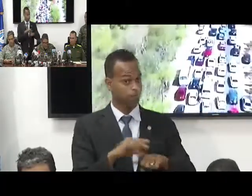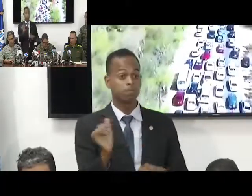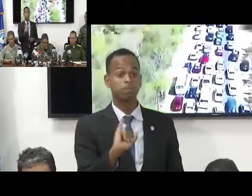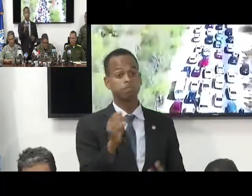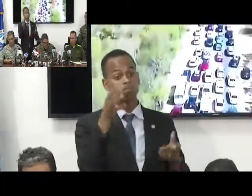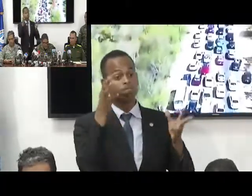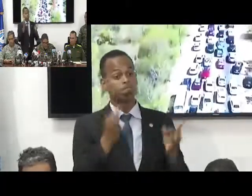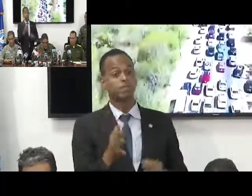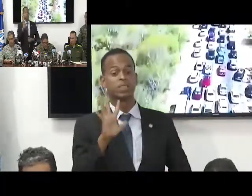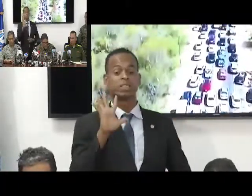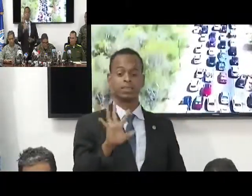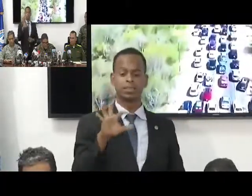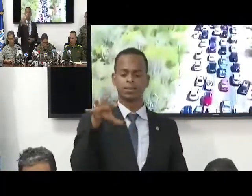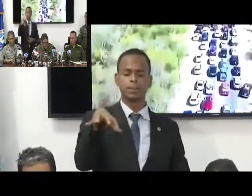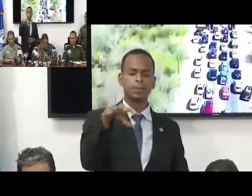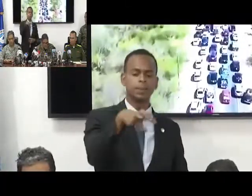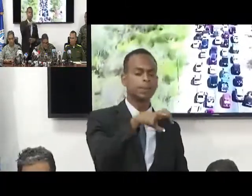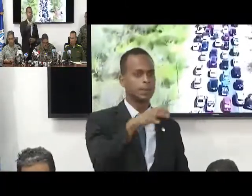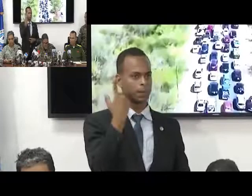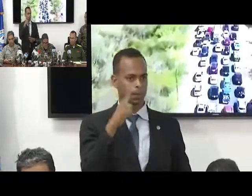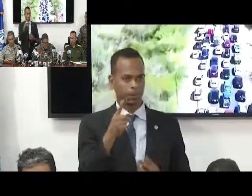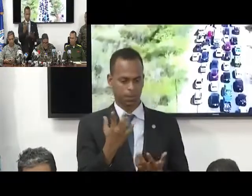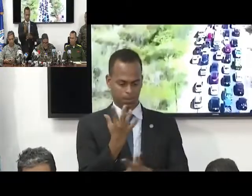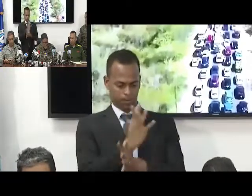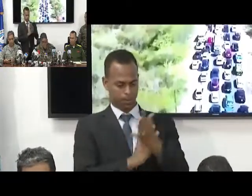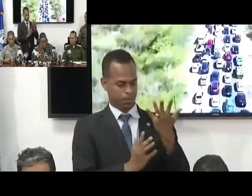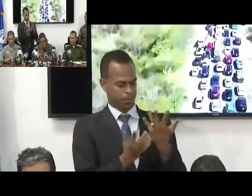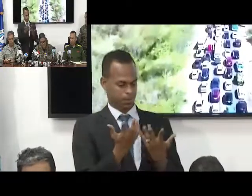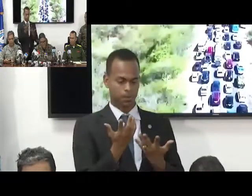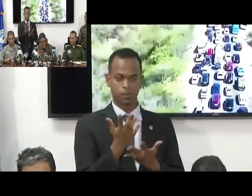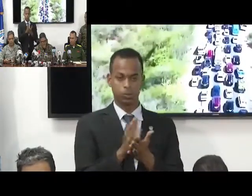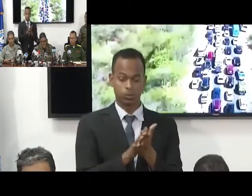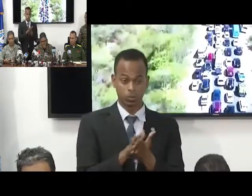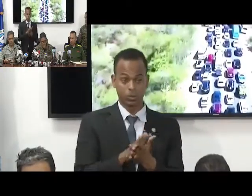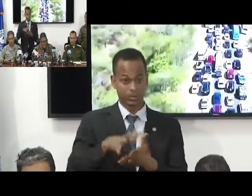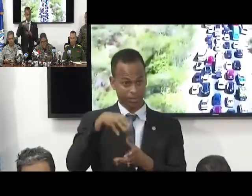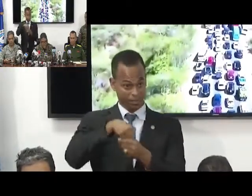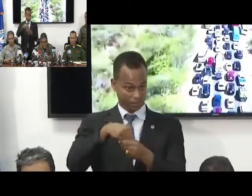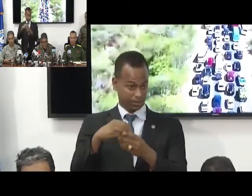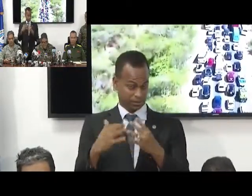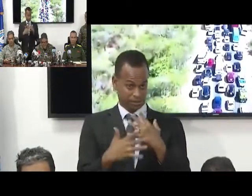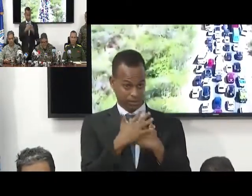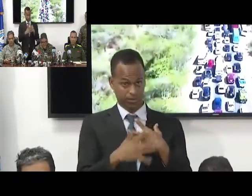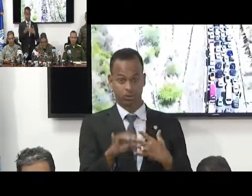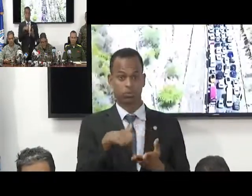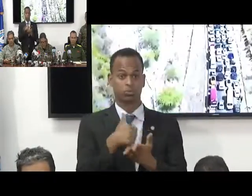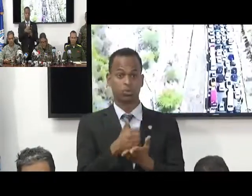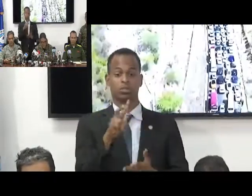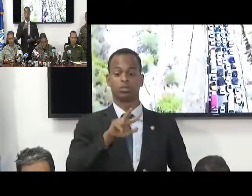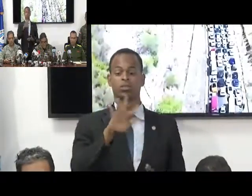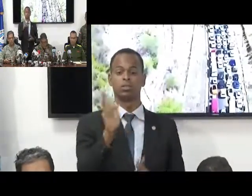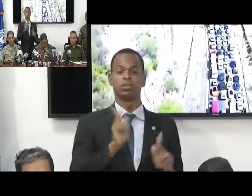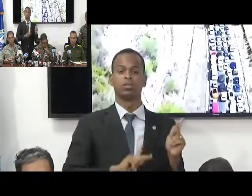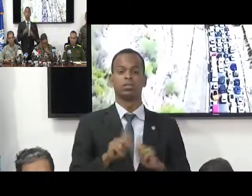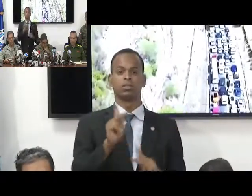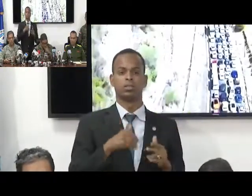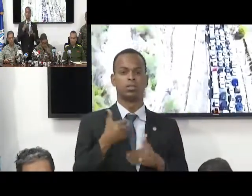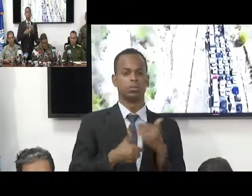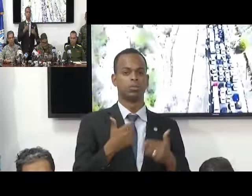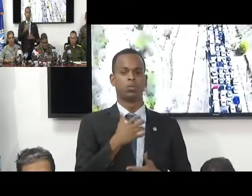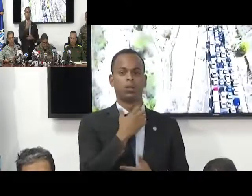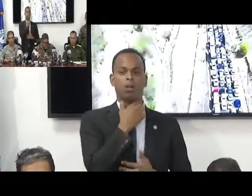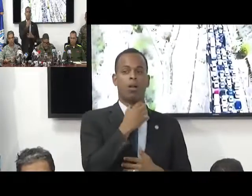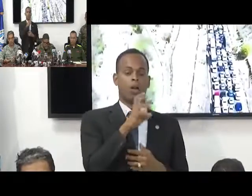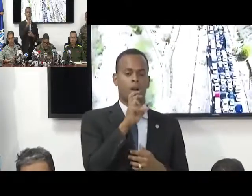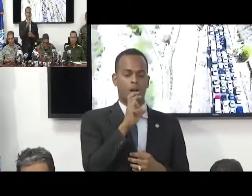Además, dispuso de 5 centros de lavados de manos instalados en playas y brindó asistencia a 35 personas en proceso de asfixia